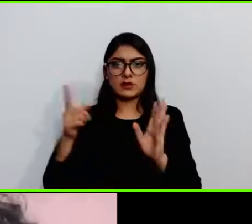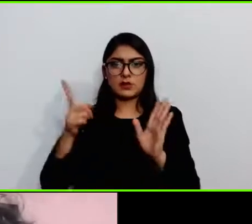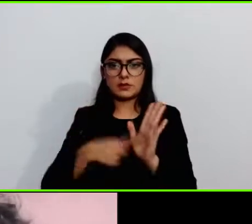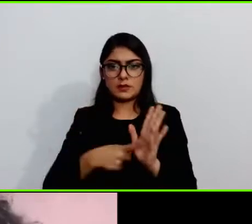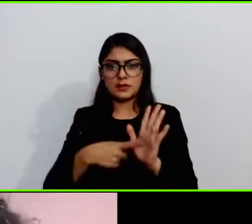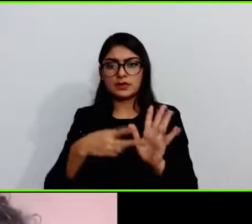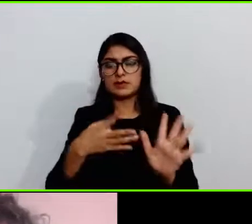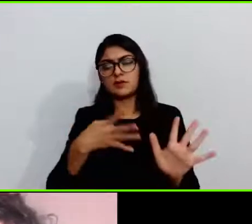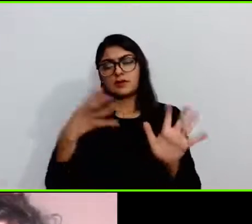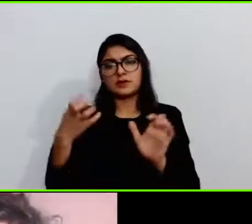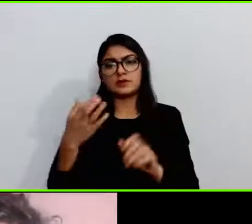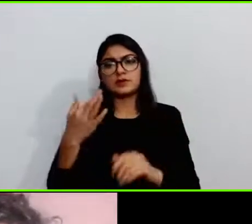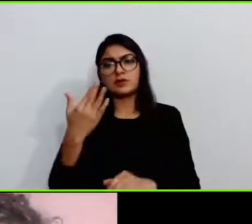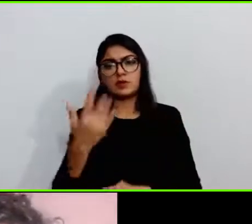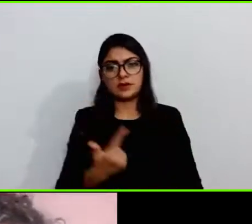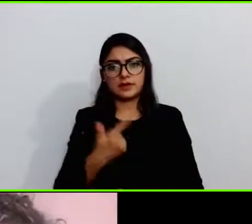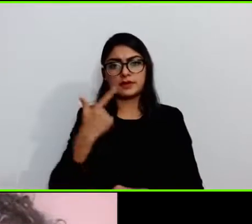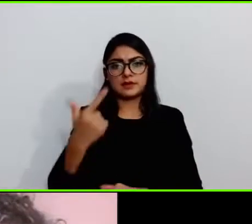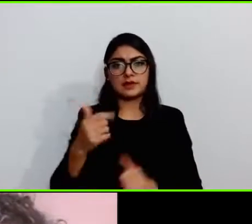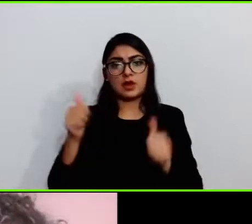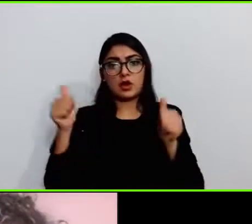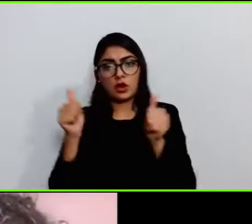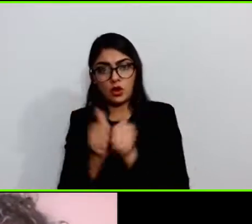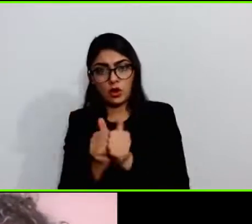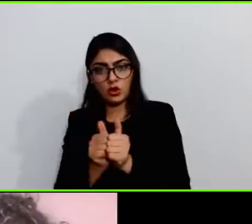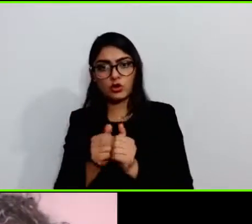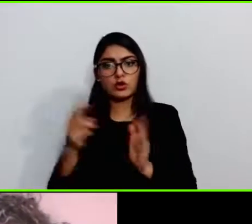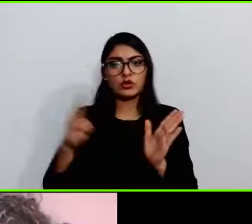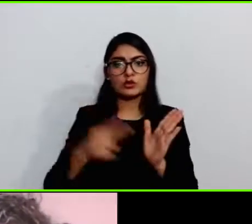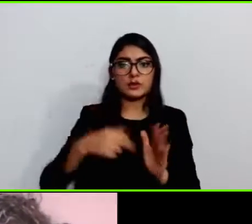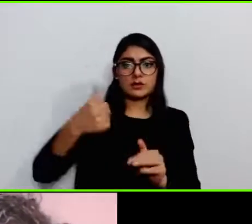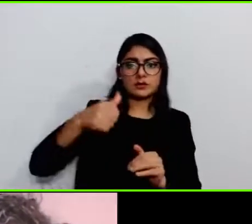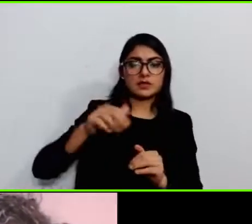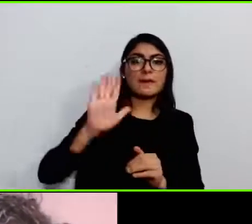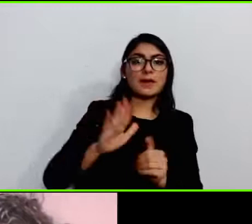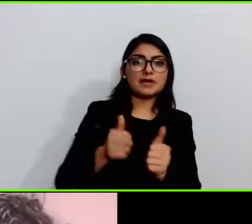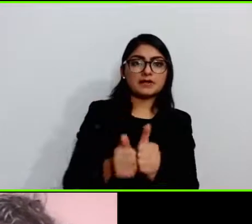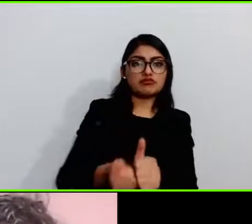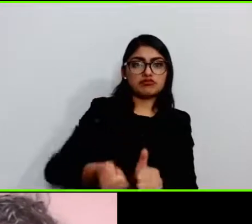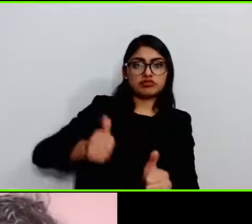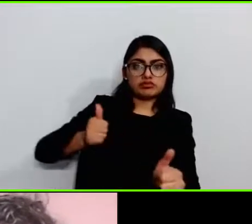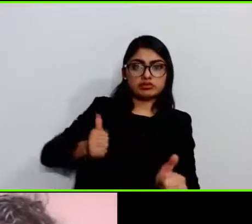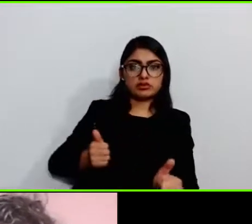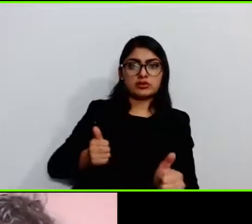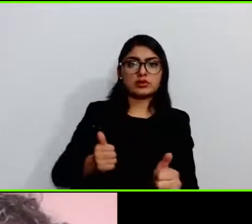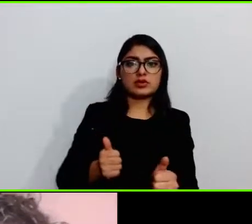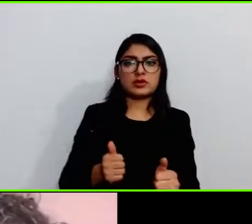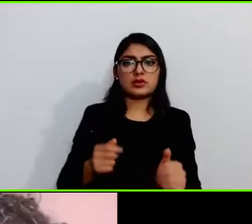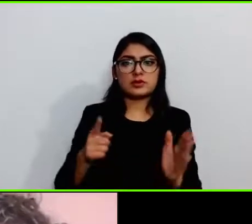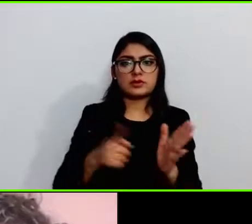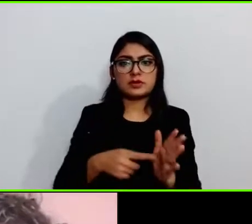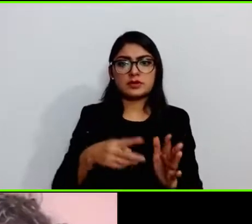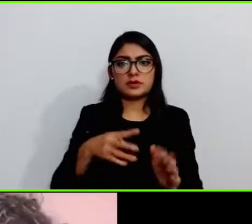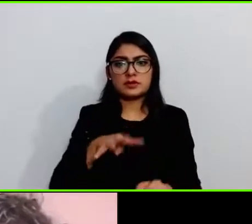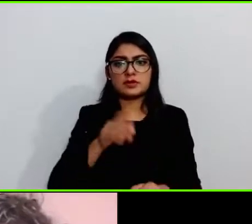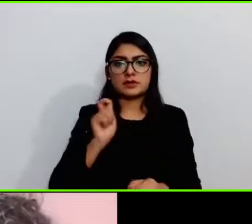de 2011, regresa un poco a sus orígenes del siglo XIX con respecto al jus